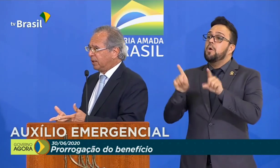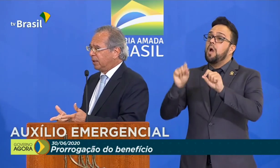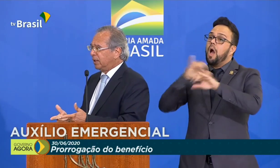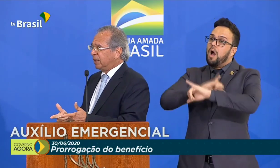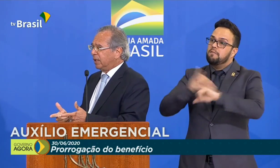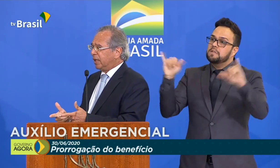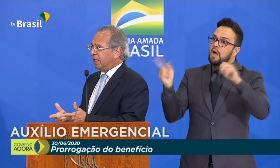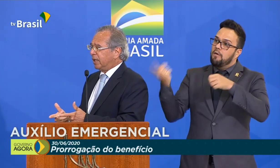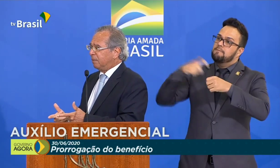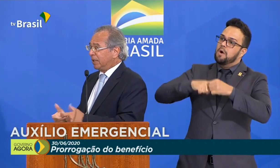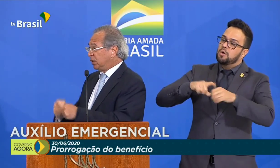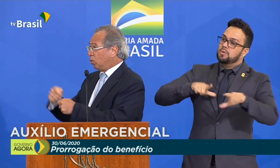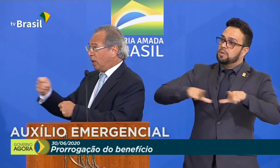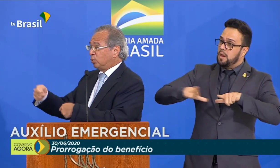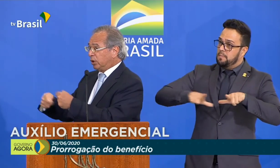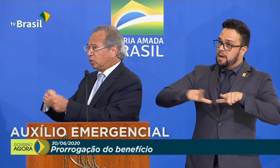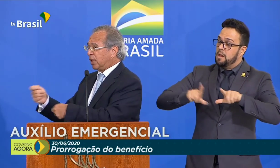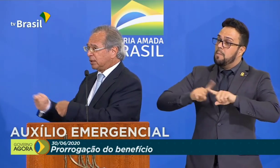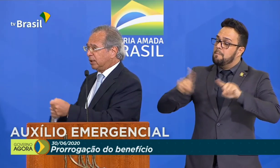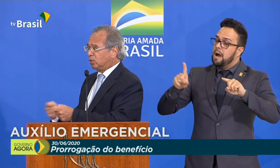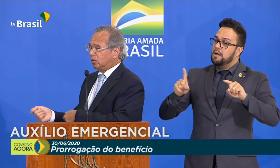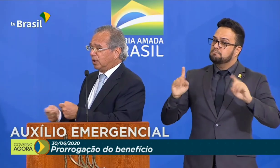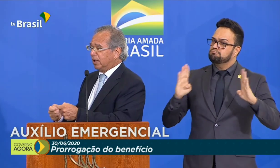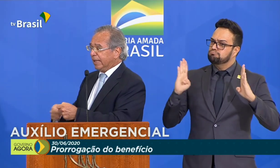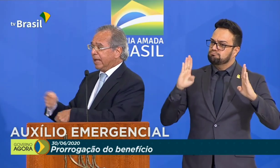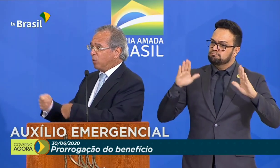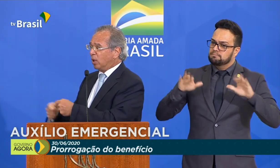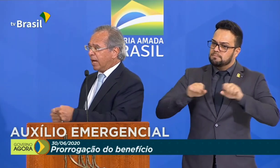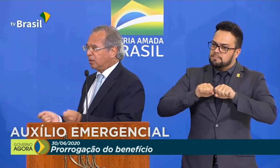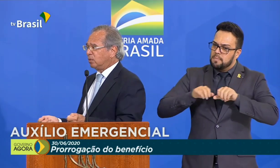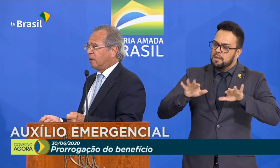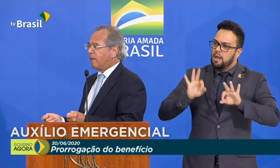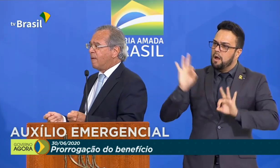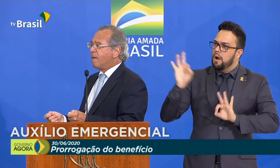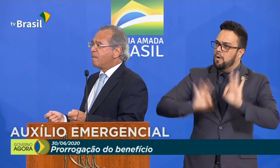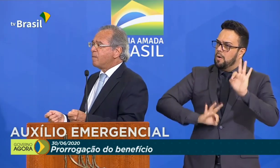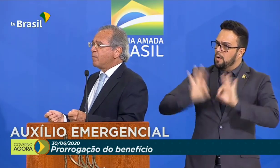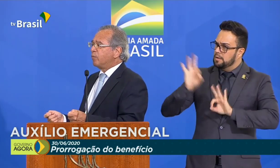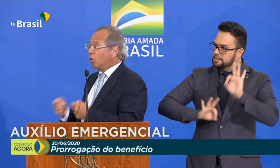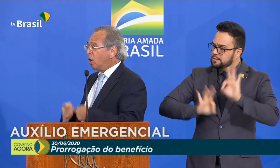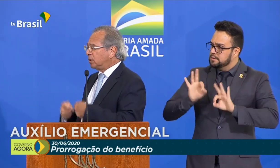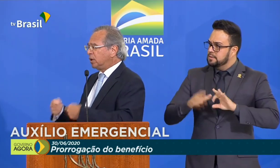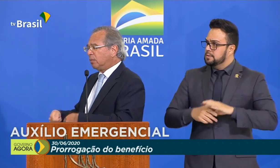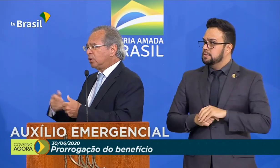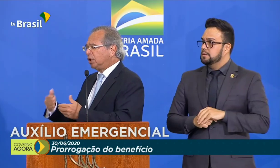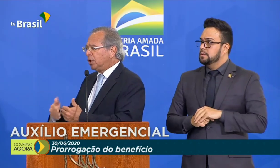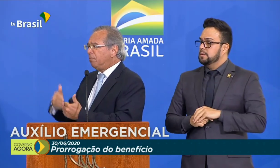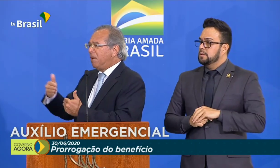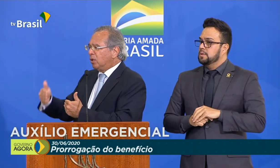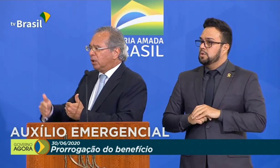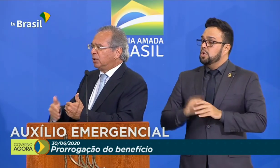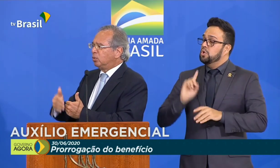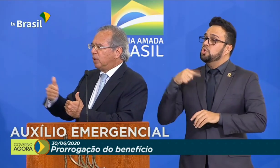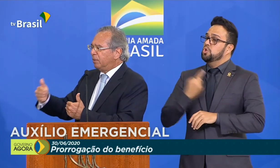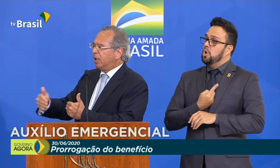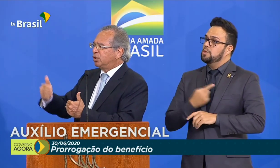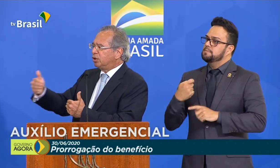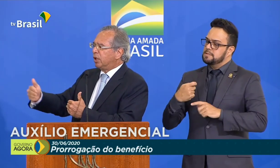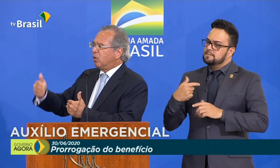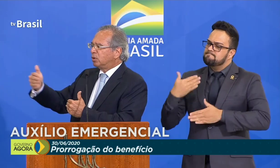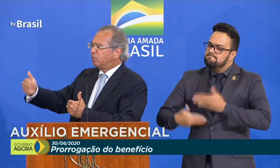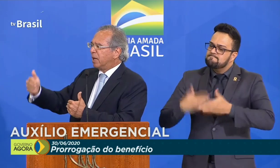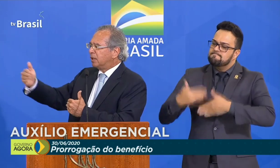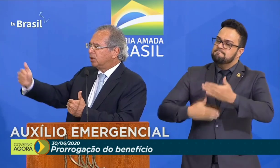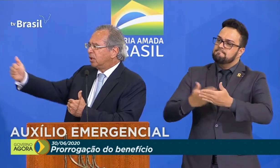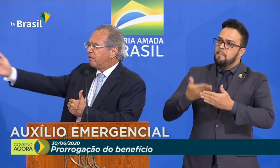trabalho, mas enquanto isso está sendo elaborado, nós temos que ir melhorando o ambiente